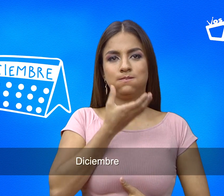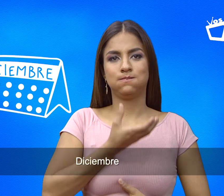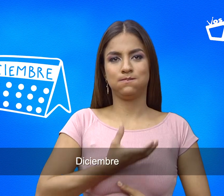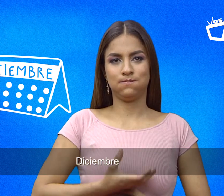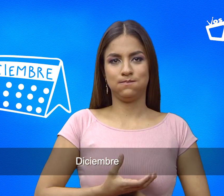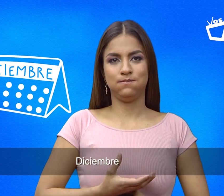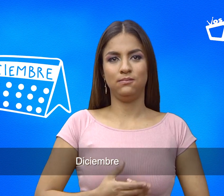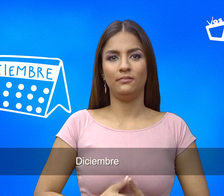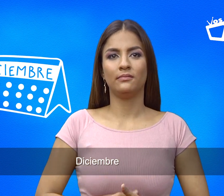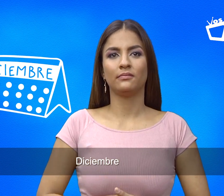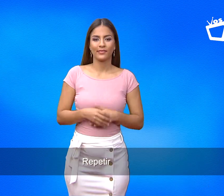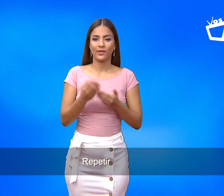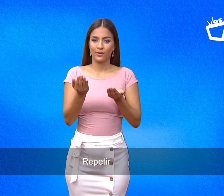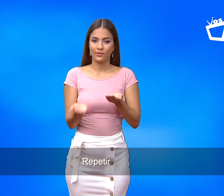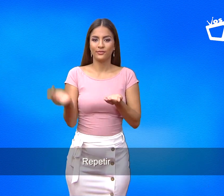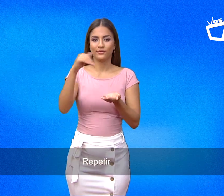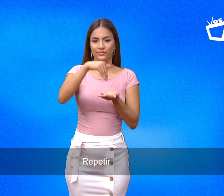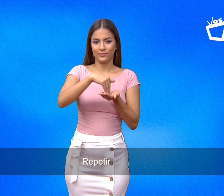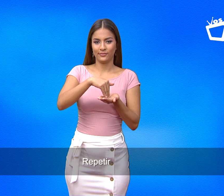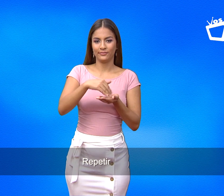diciembre repetir